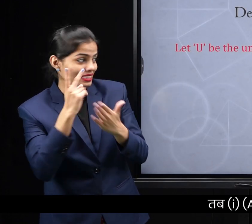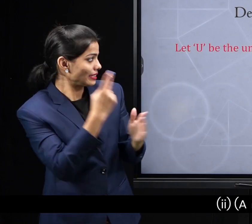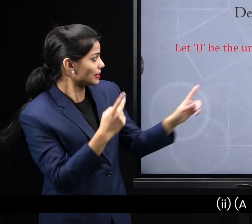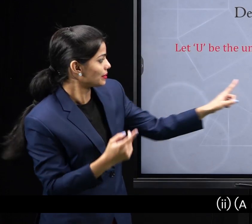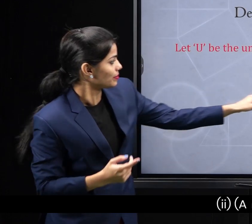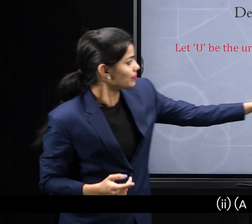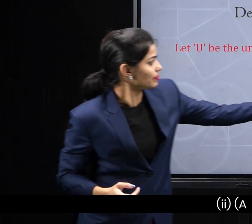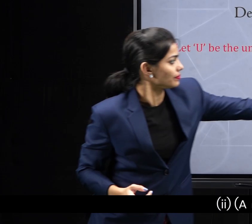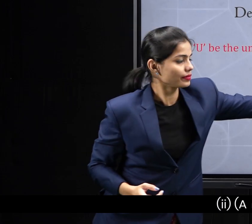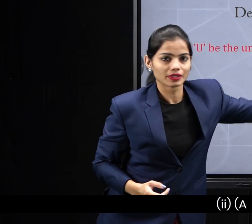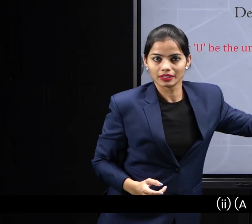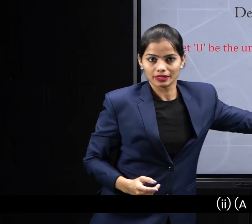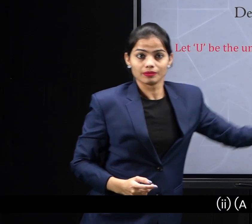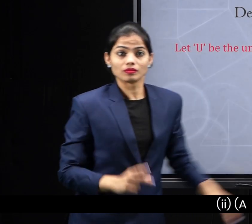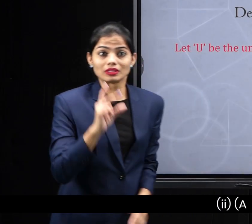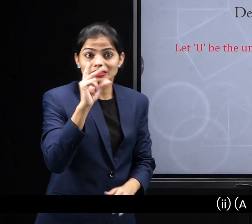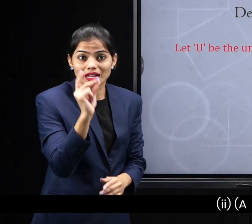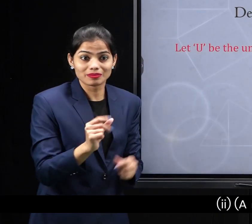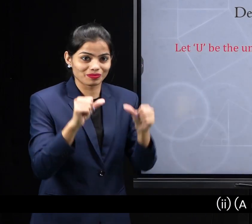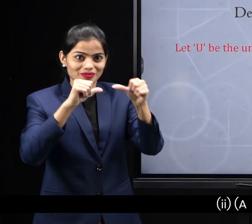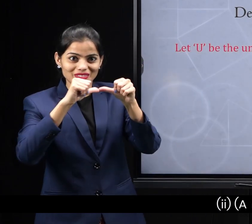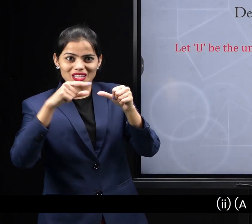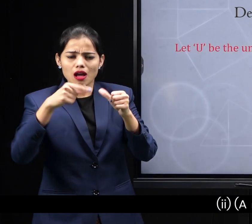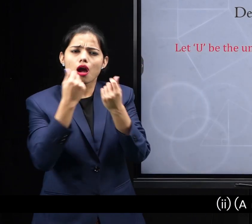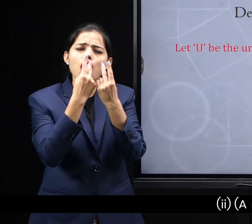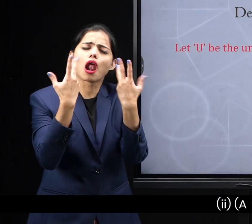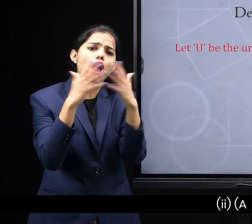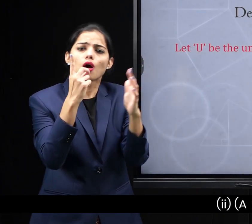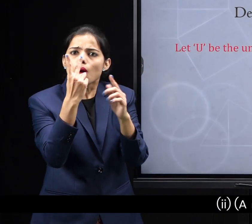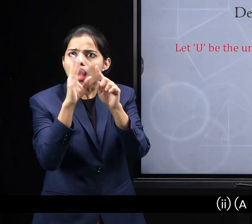और A इंटरसेक्शन B इज इक्वल्स टू A यूनियन B।